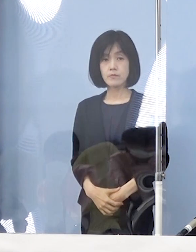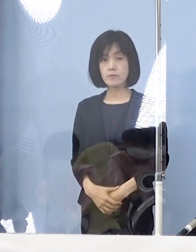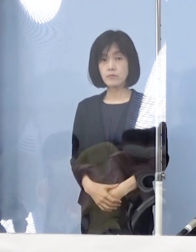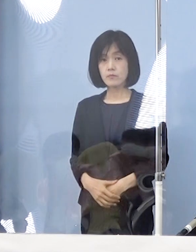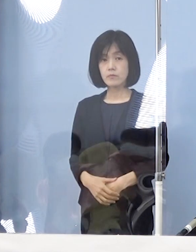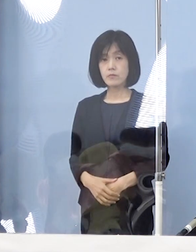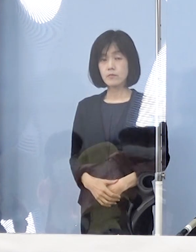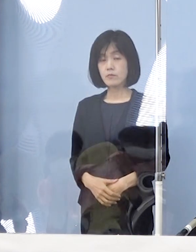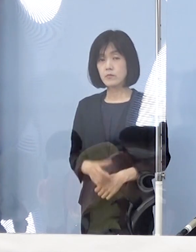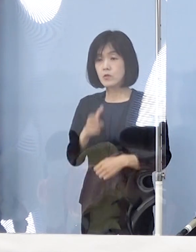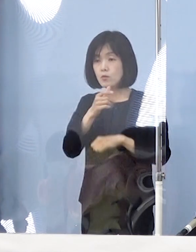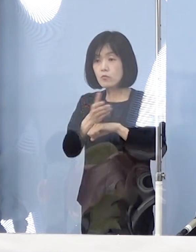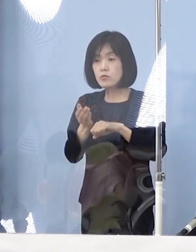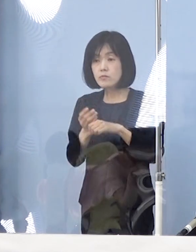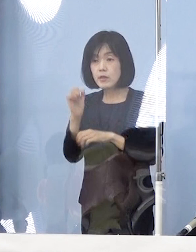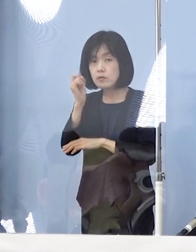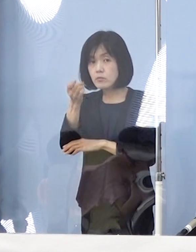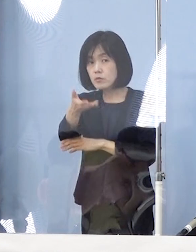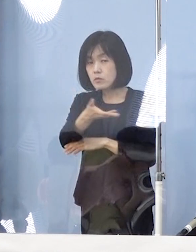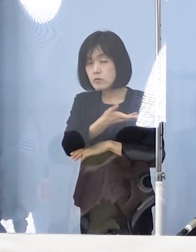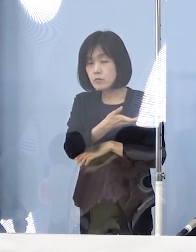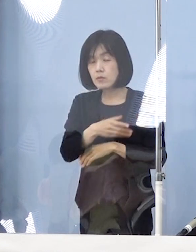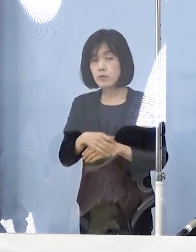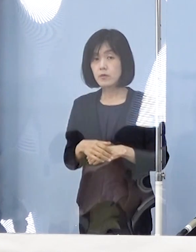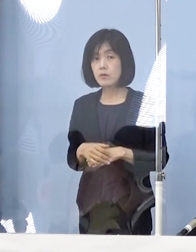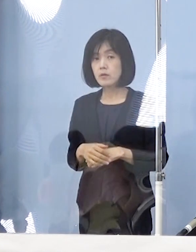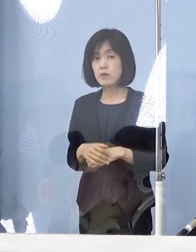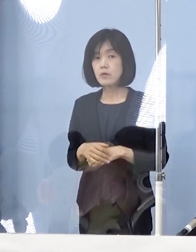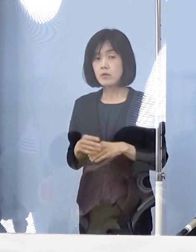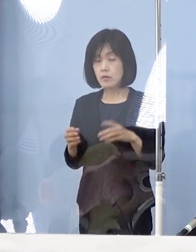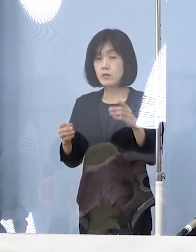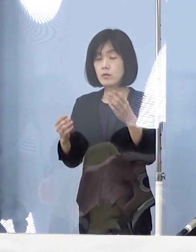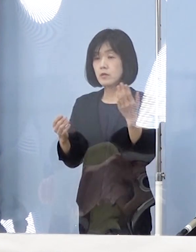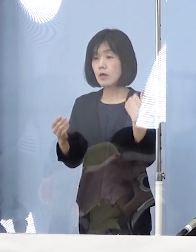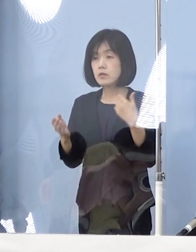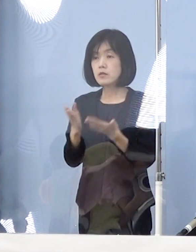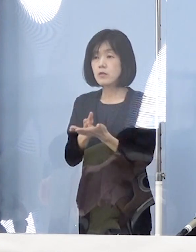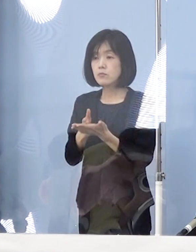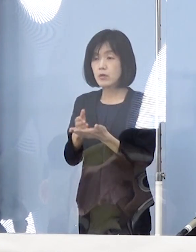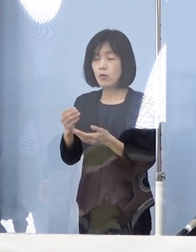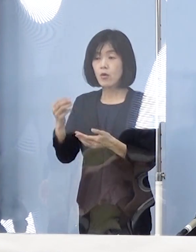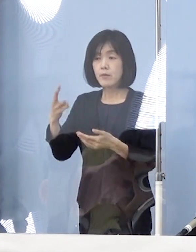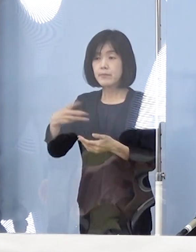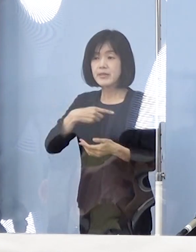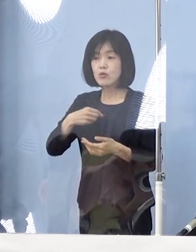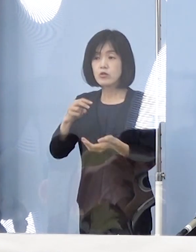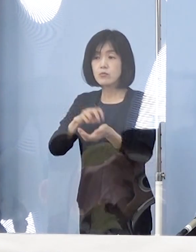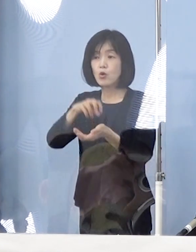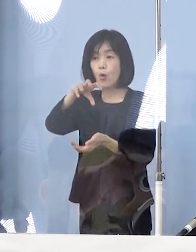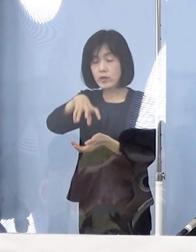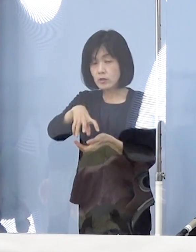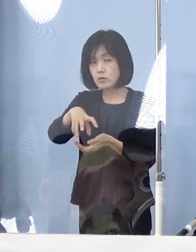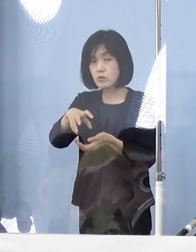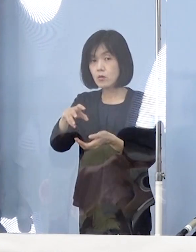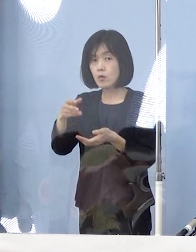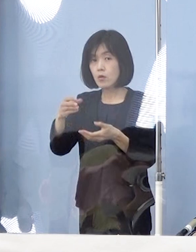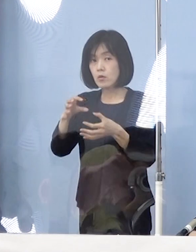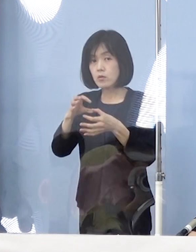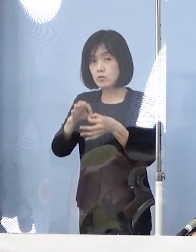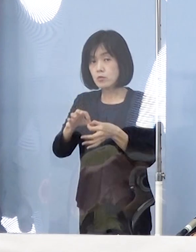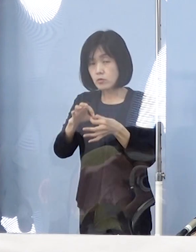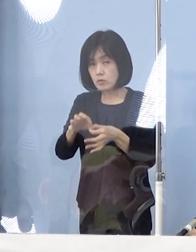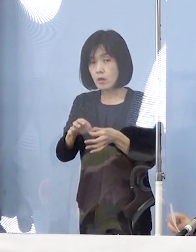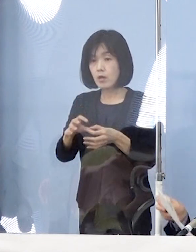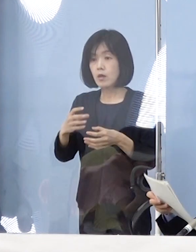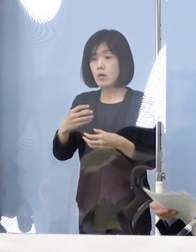はい、収集なんです。そこは三好病院の話なんですけども、はいはい、感染可能